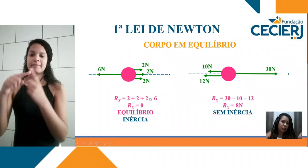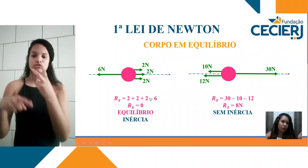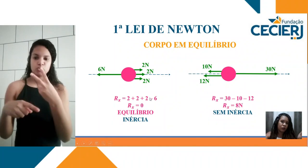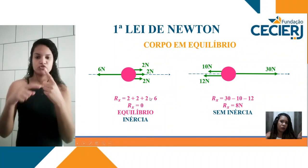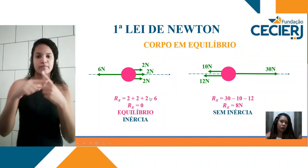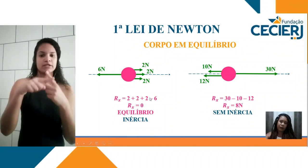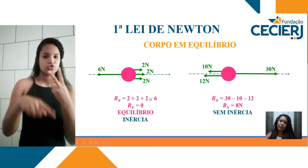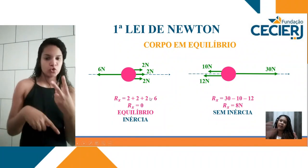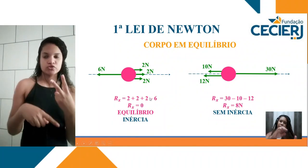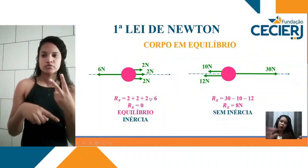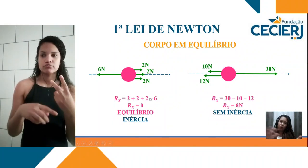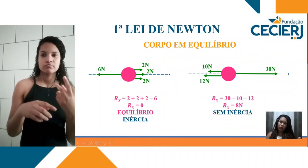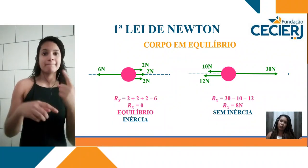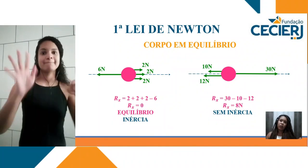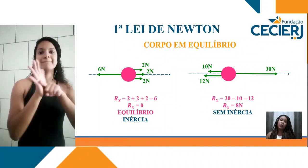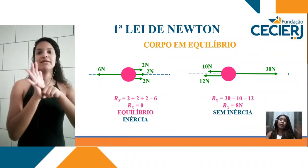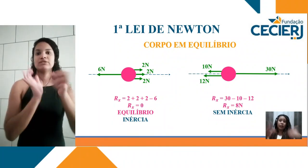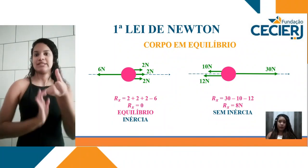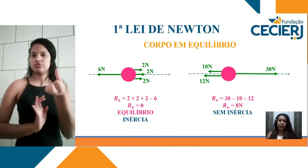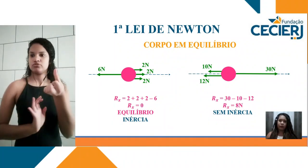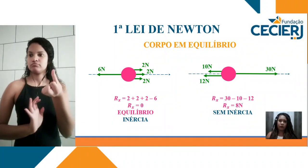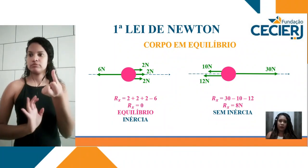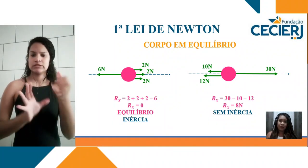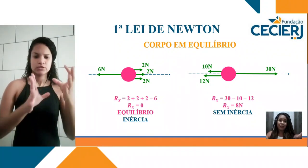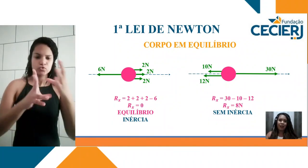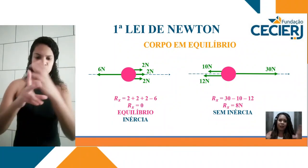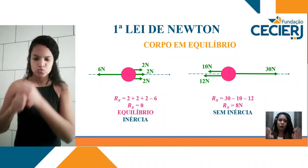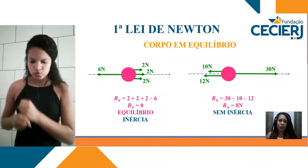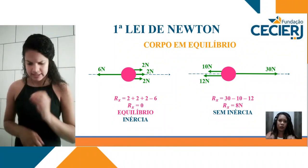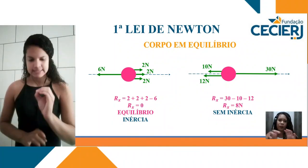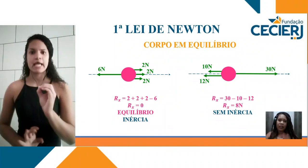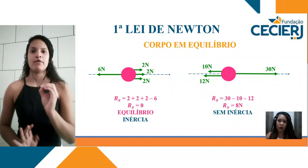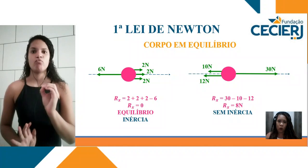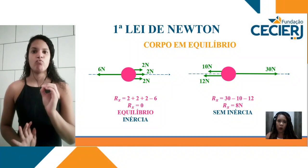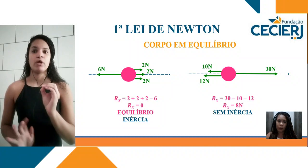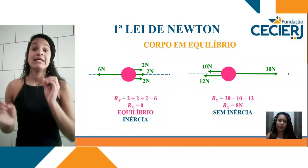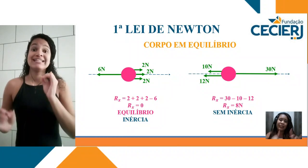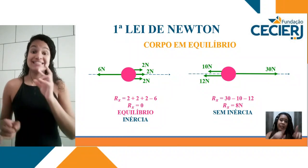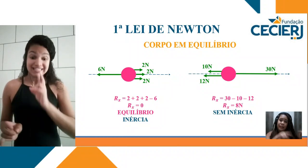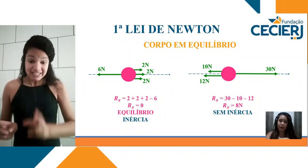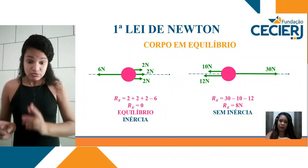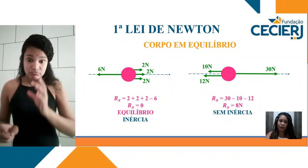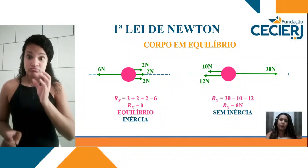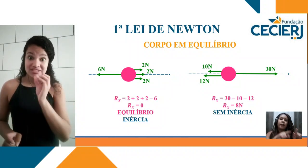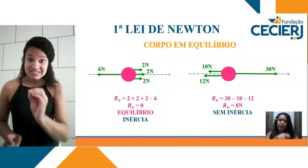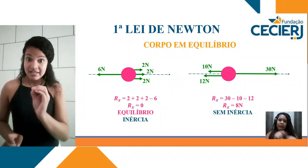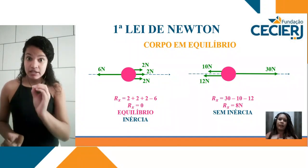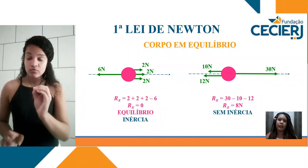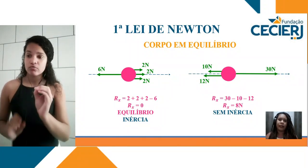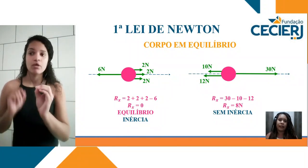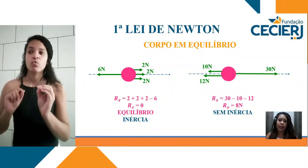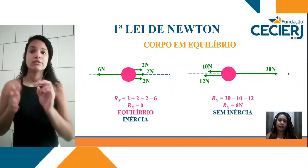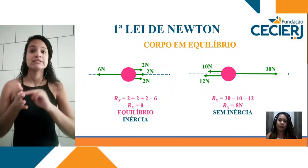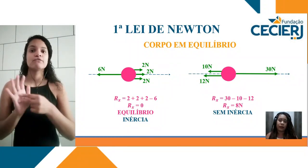menos o 6. Aí você faz as contas e deu 0. Se a resultante sobre aquele corpo der 0, quer dizer